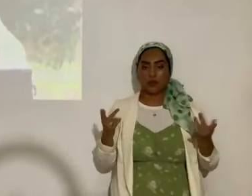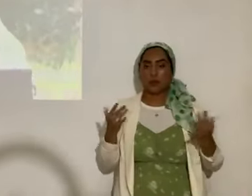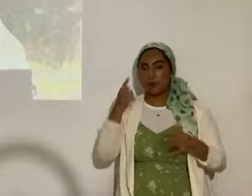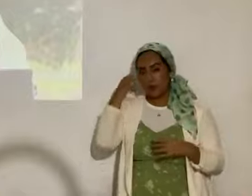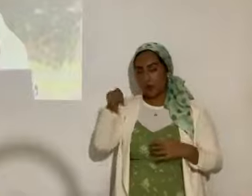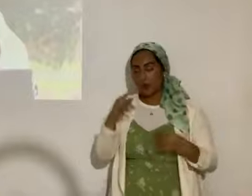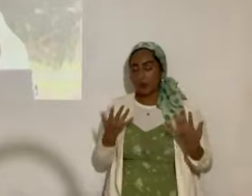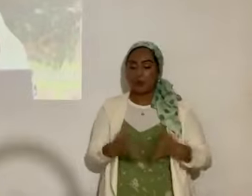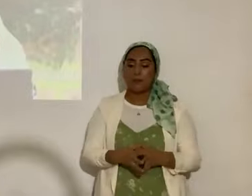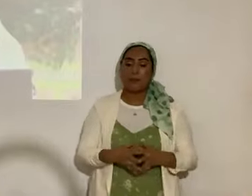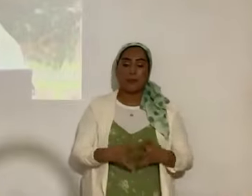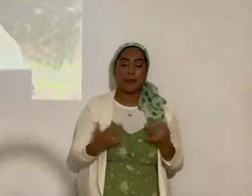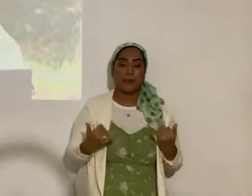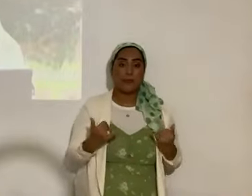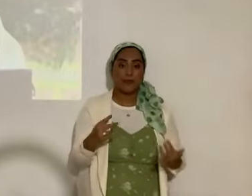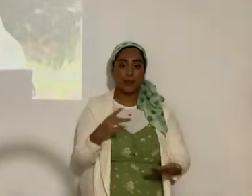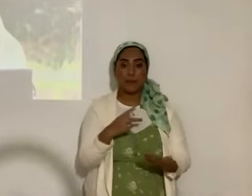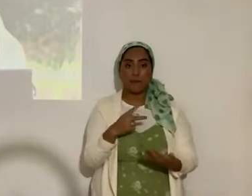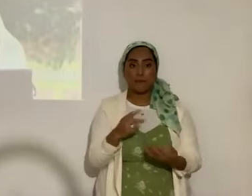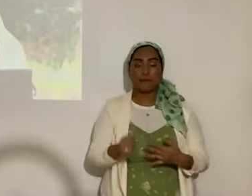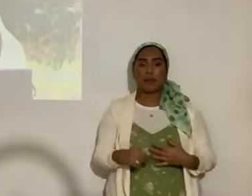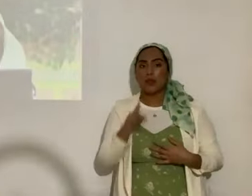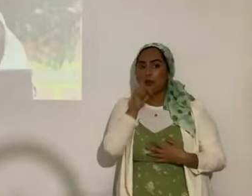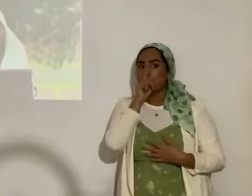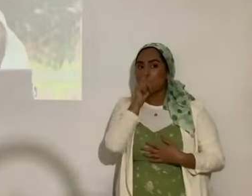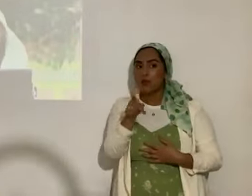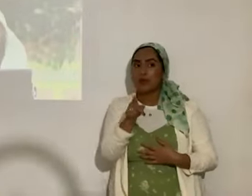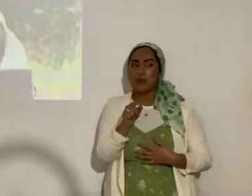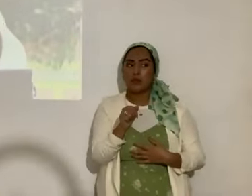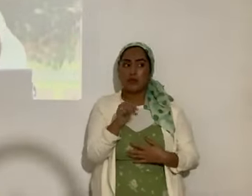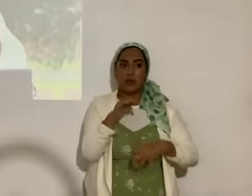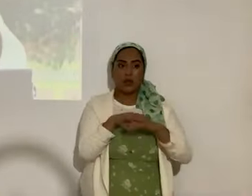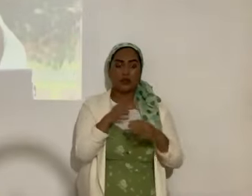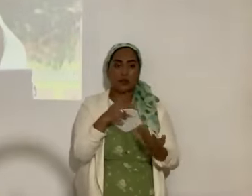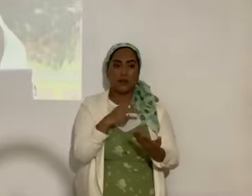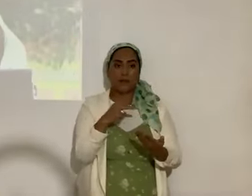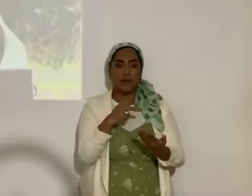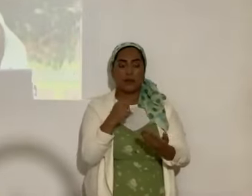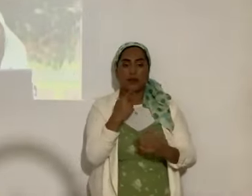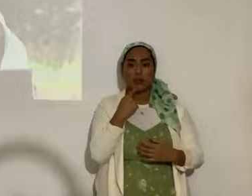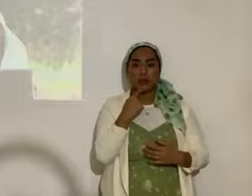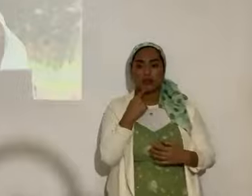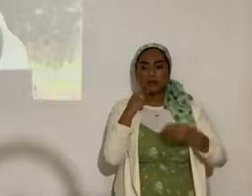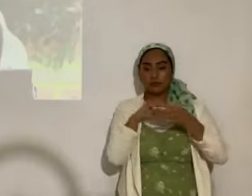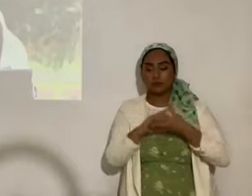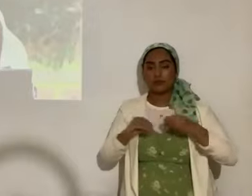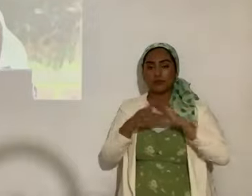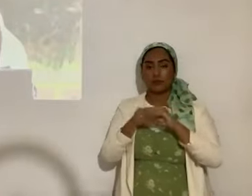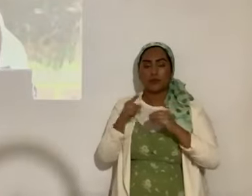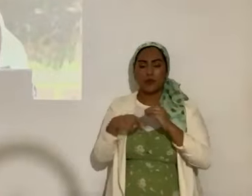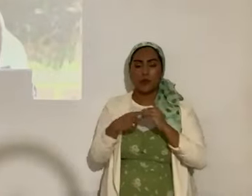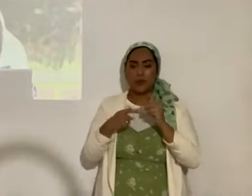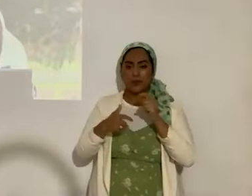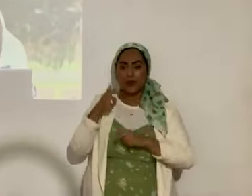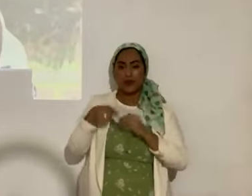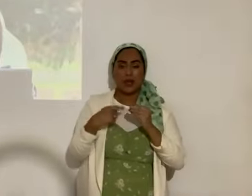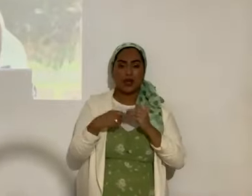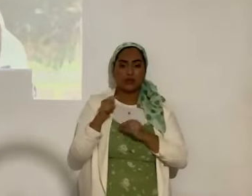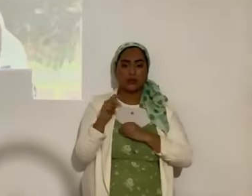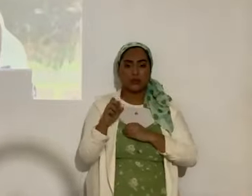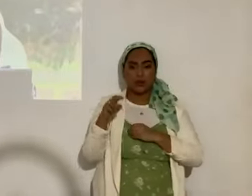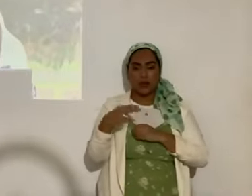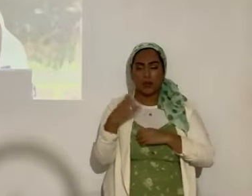los espero en este salmo hermanos realmente en dice habla de las grandezas las Maravillas de la